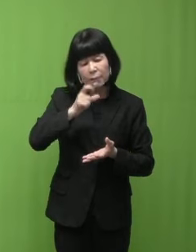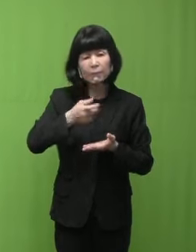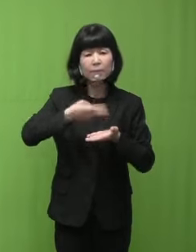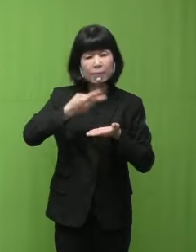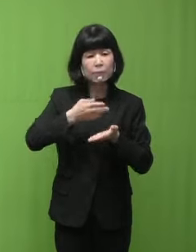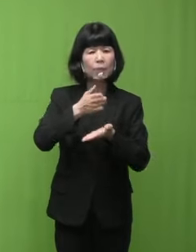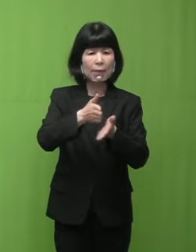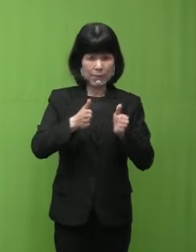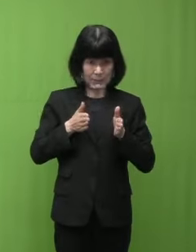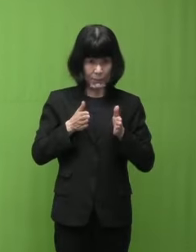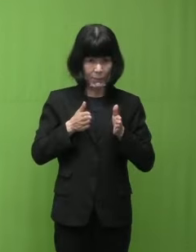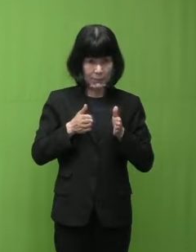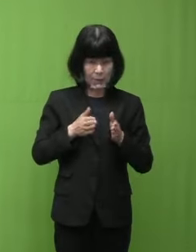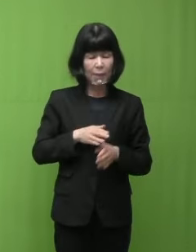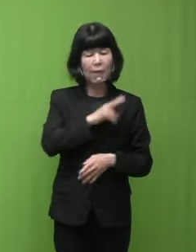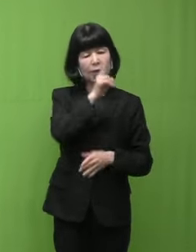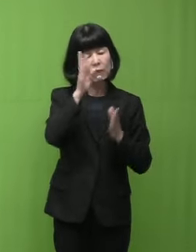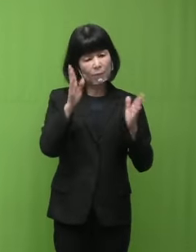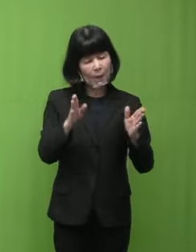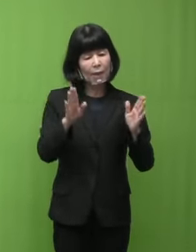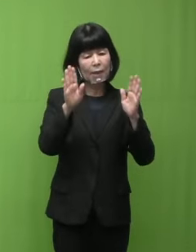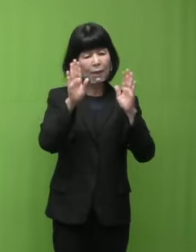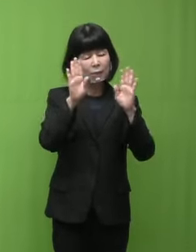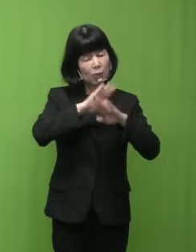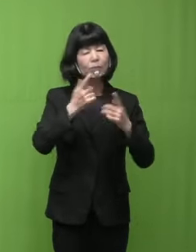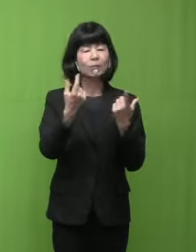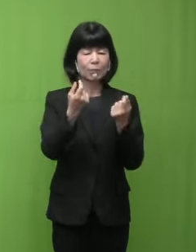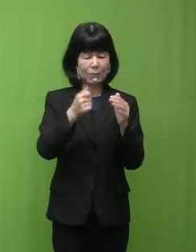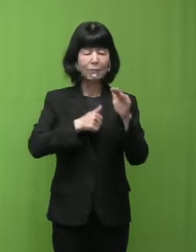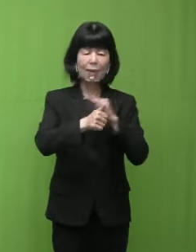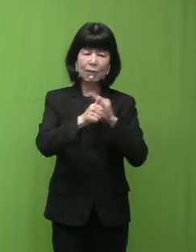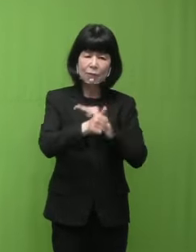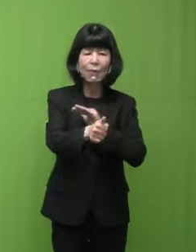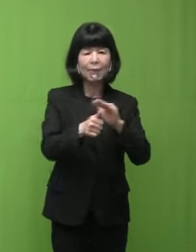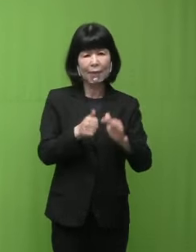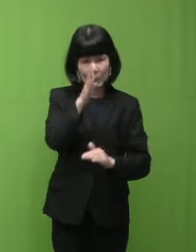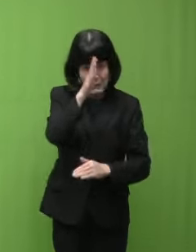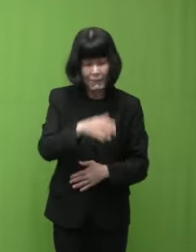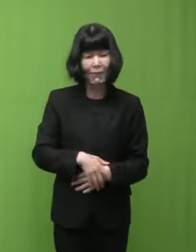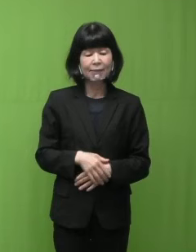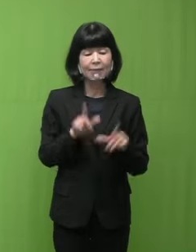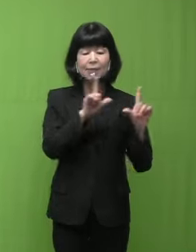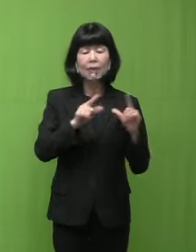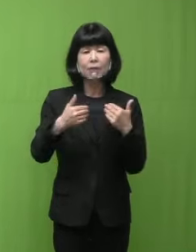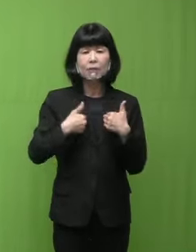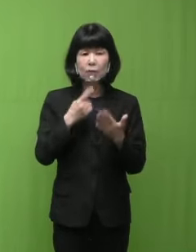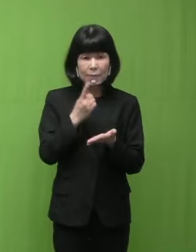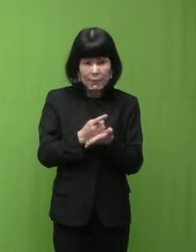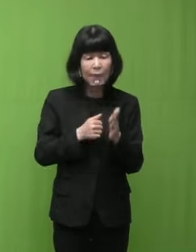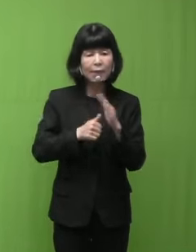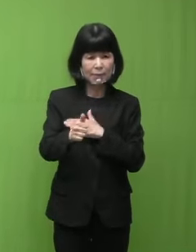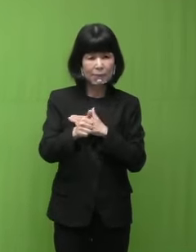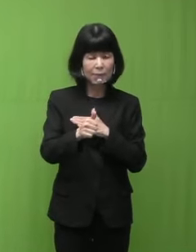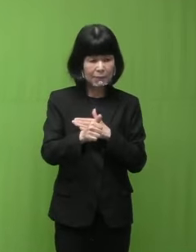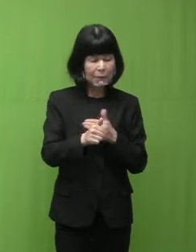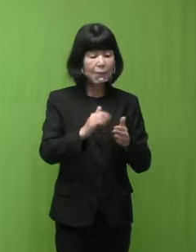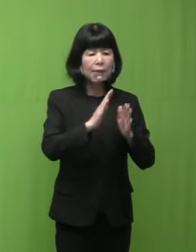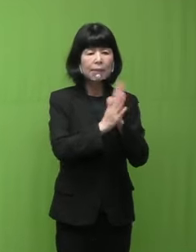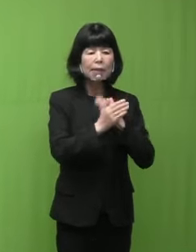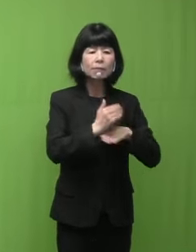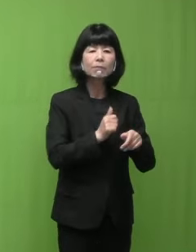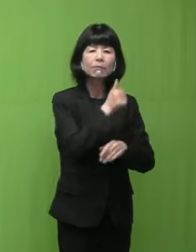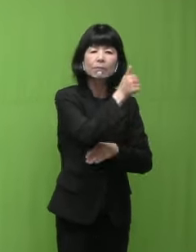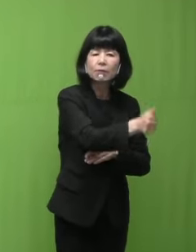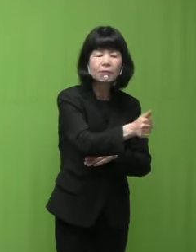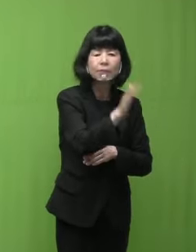日中も含めで外出や移動を下げていただく生活の維持に必要な場合を除いて研究を超える移動も下げていただくせいか頭の維持に必要